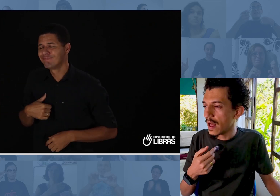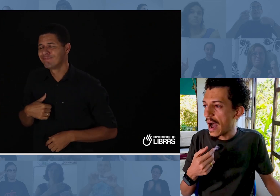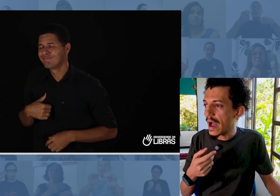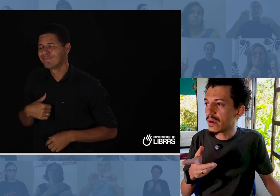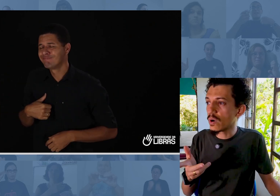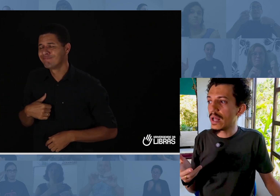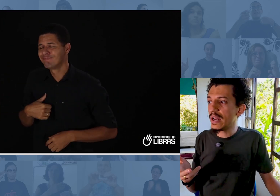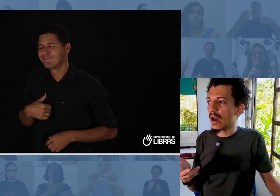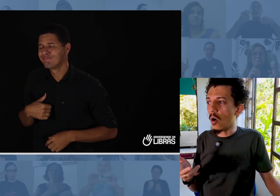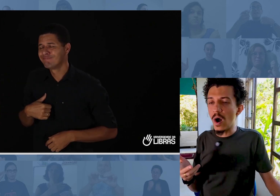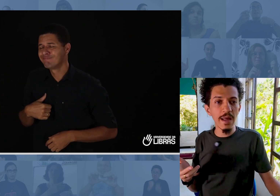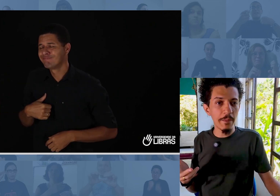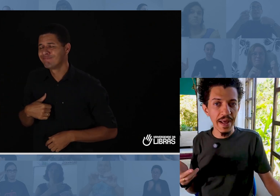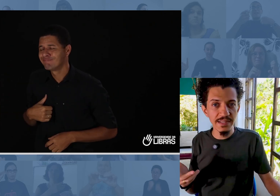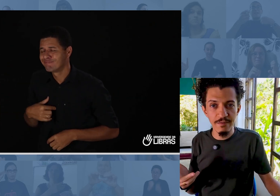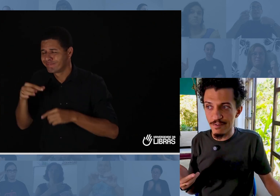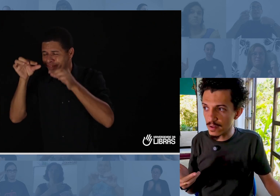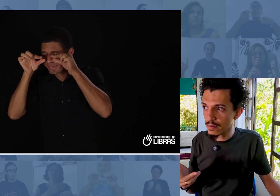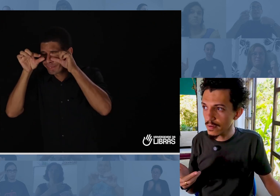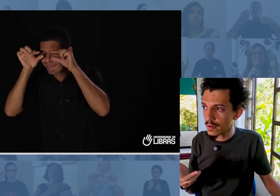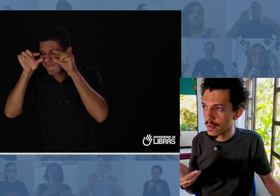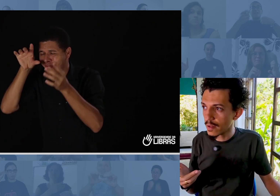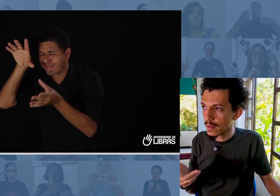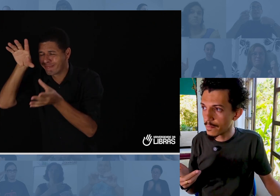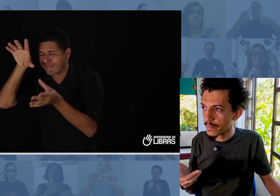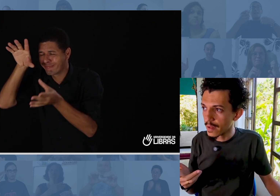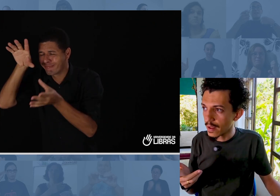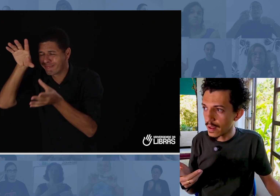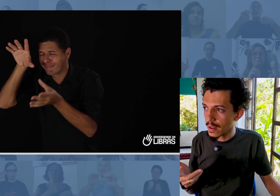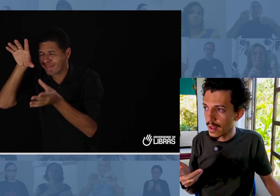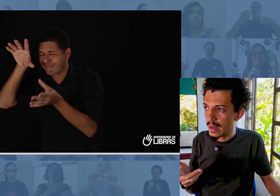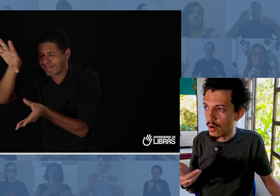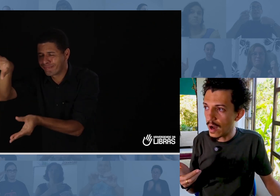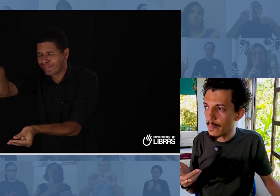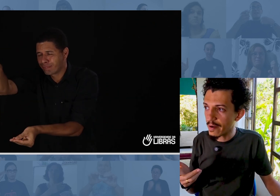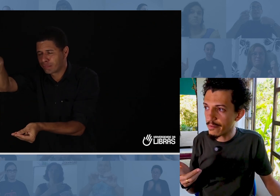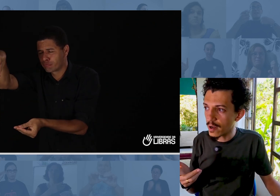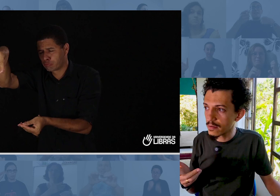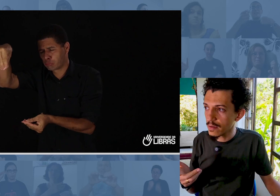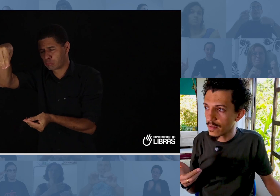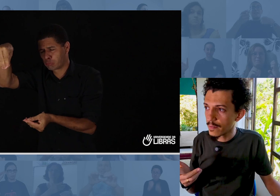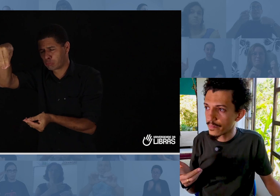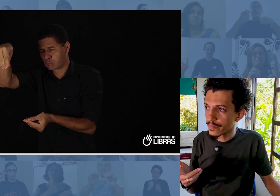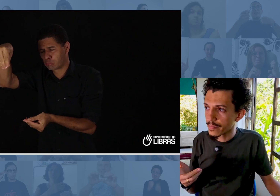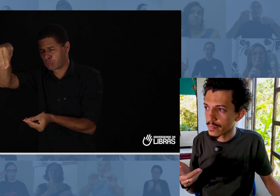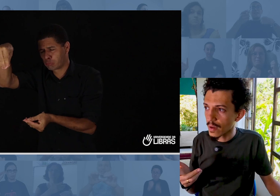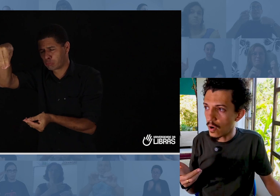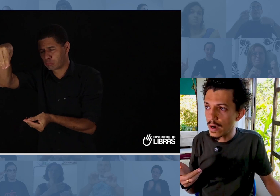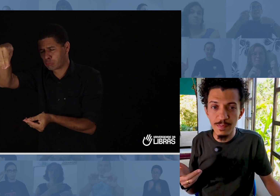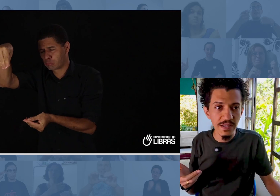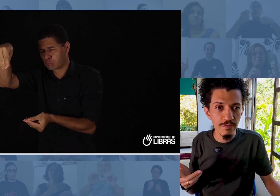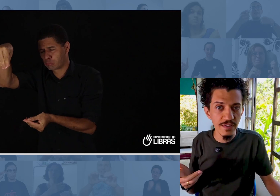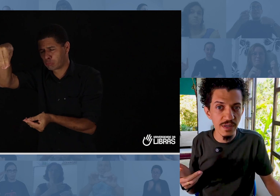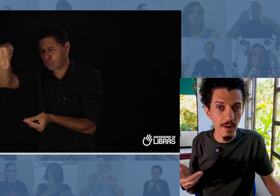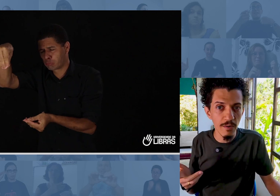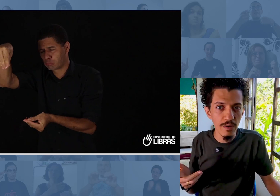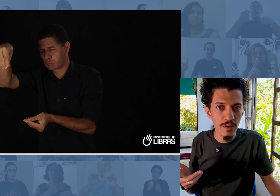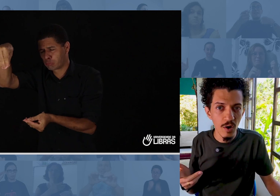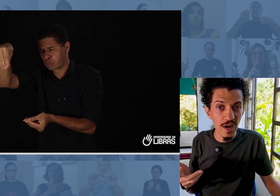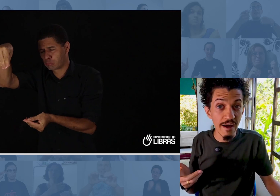Aí, quando ele olha para essa foto, ele olha para a foto, olha a expressão facial, olha a